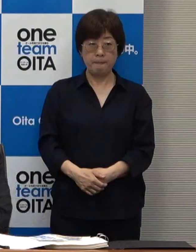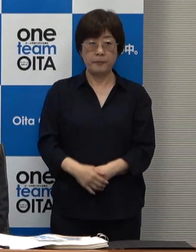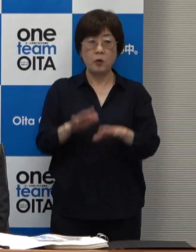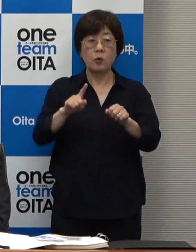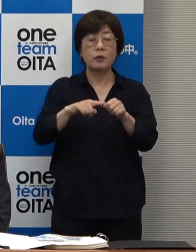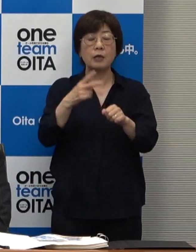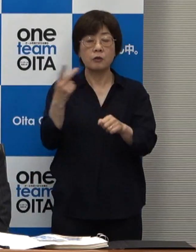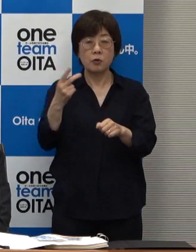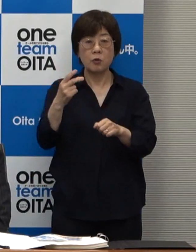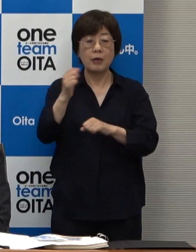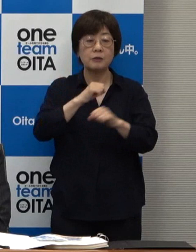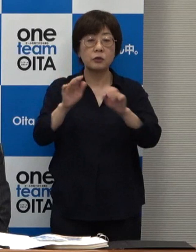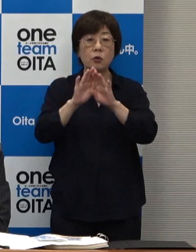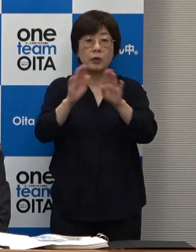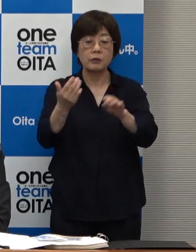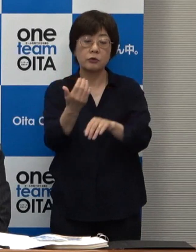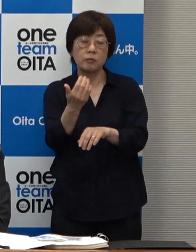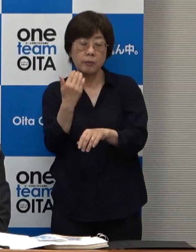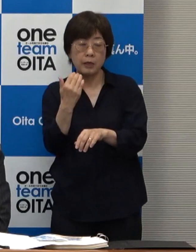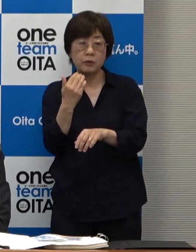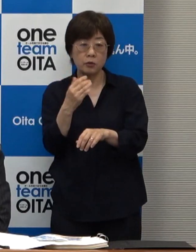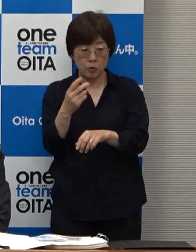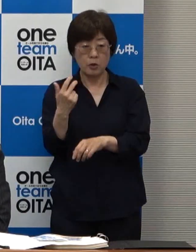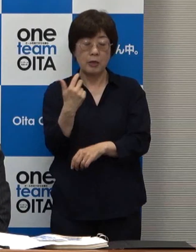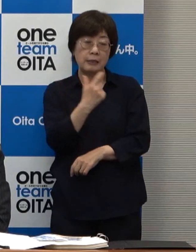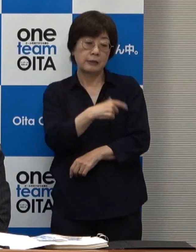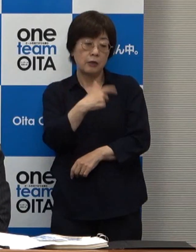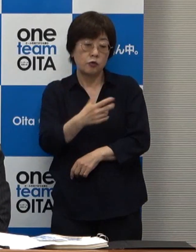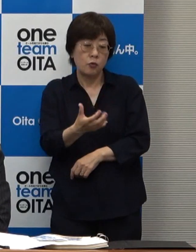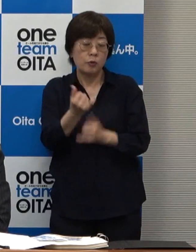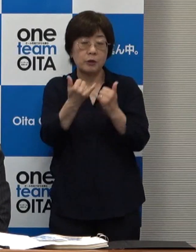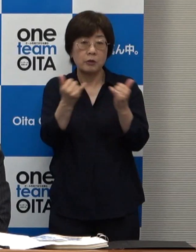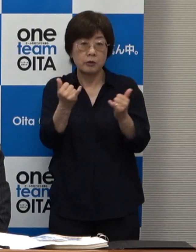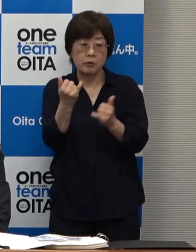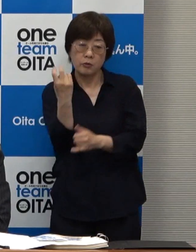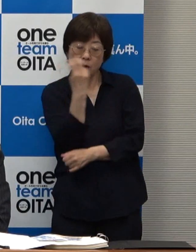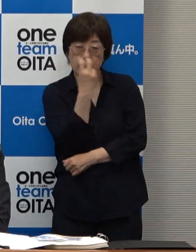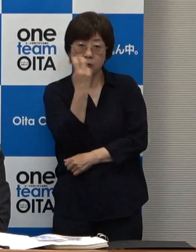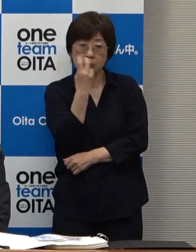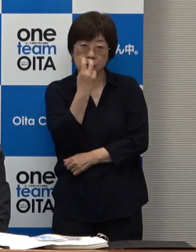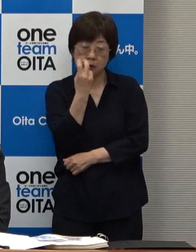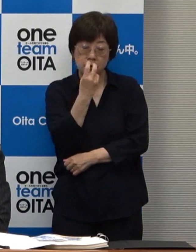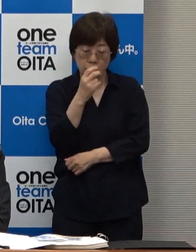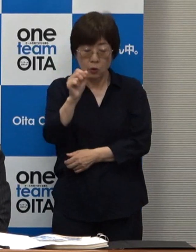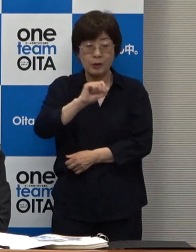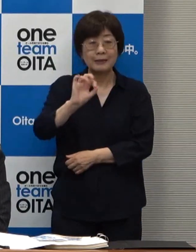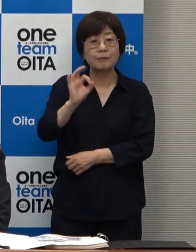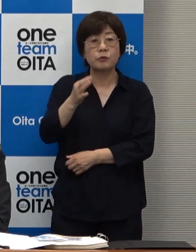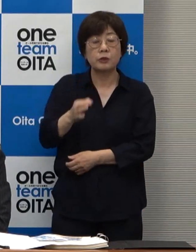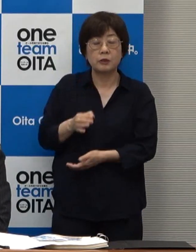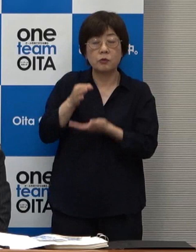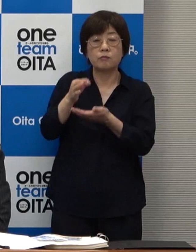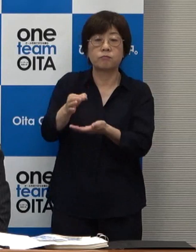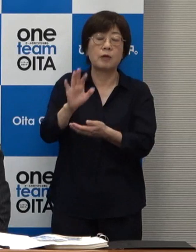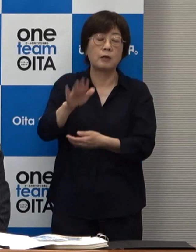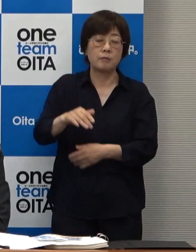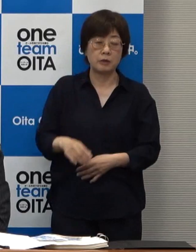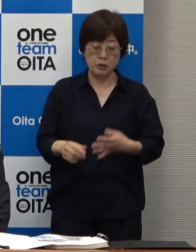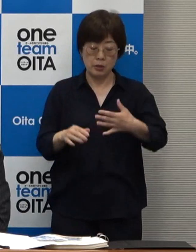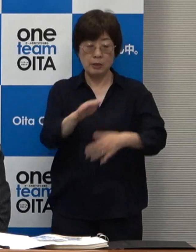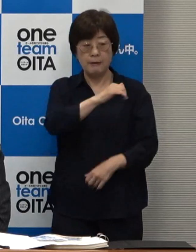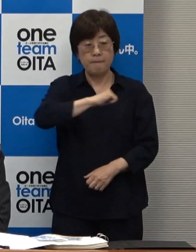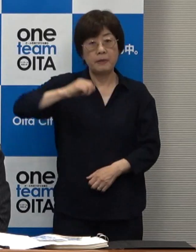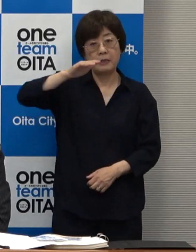本年度は事業開始に向けた受給資格者証の作成等にかかる事務費を計上しております。右下4つ目